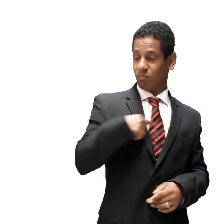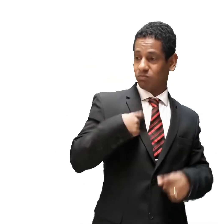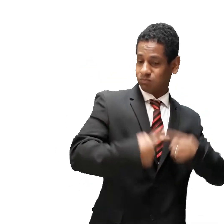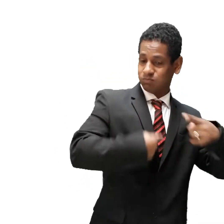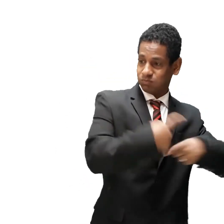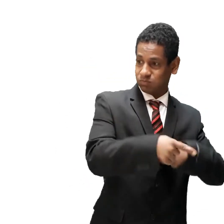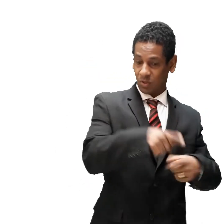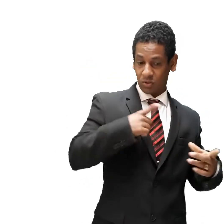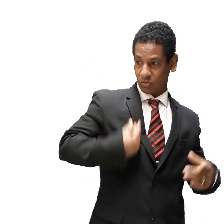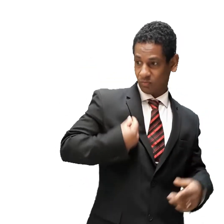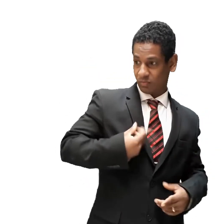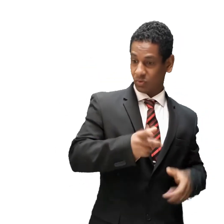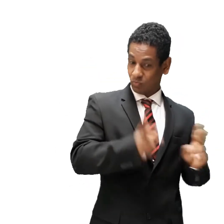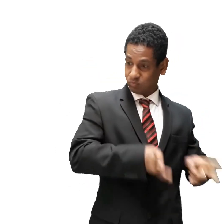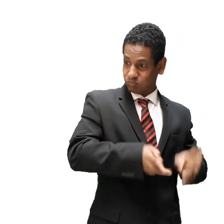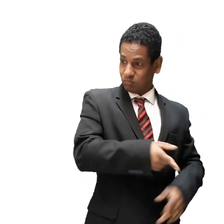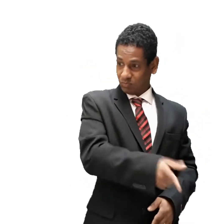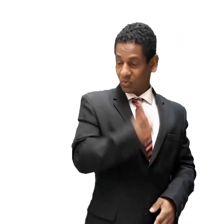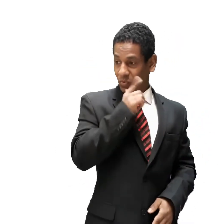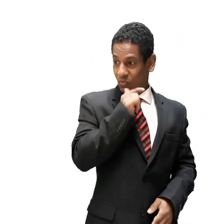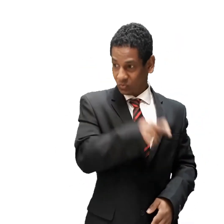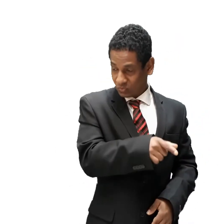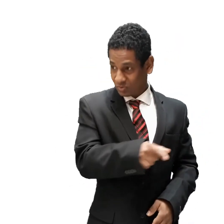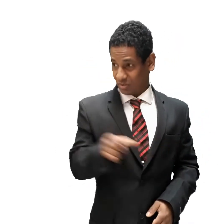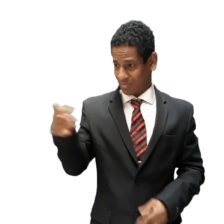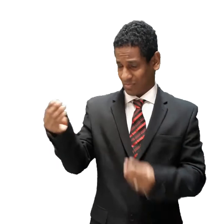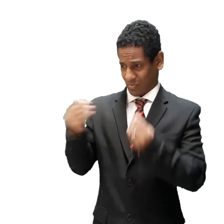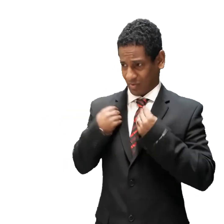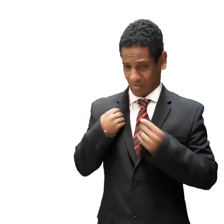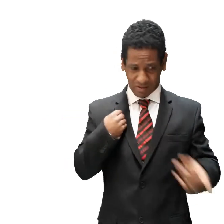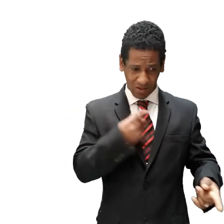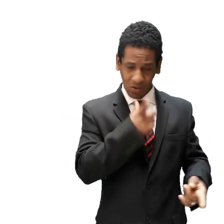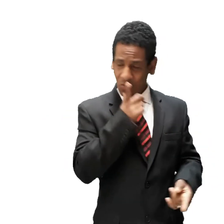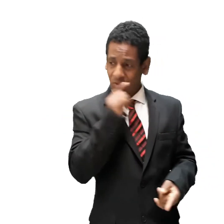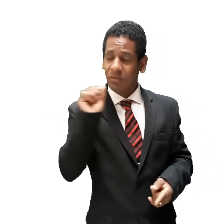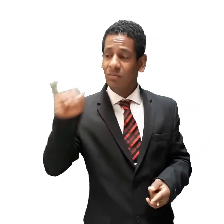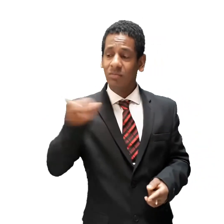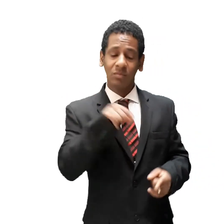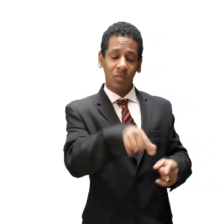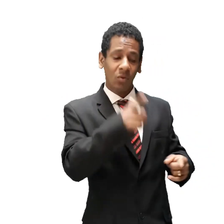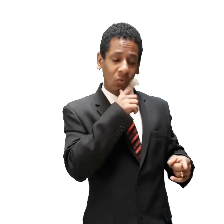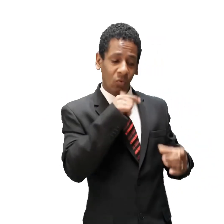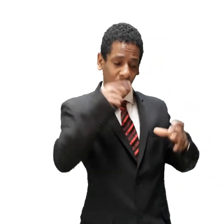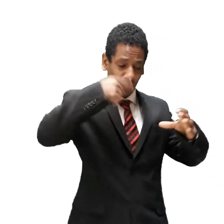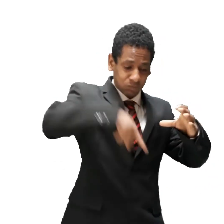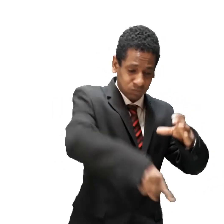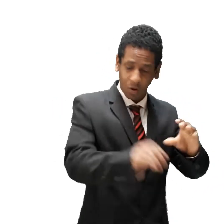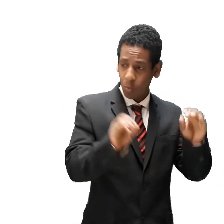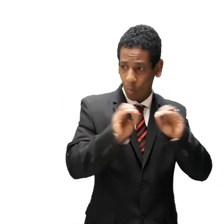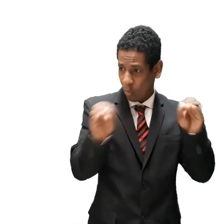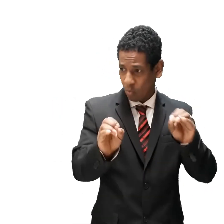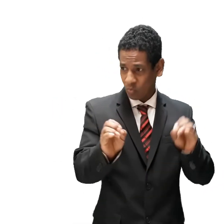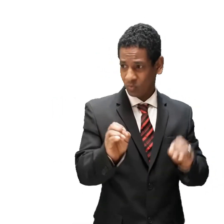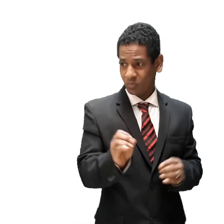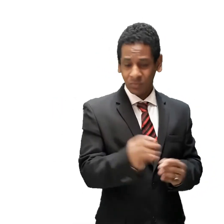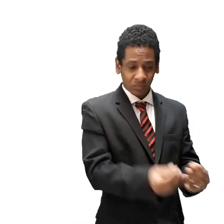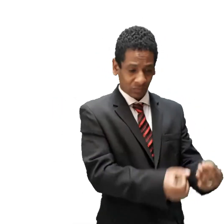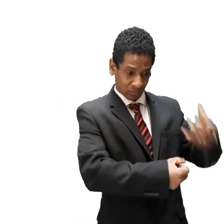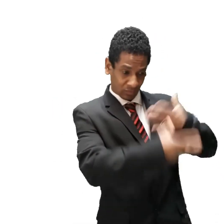Então era algo que estava ali já há um tempo. E como que o Senhor, falando dessa questão da água,